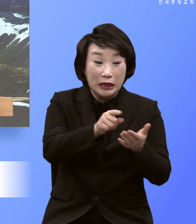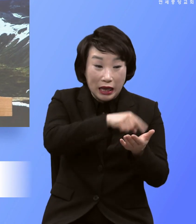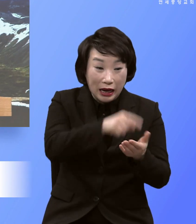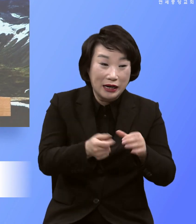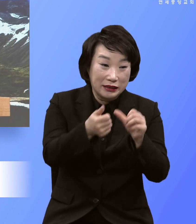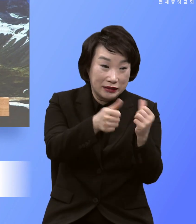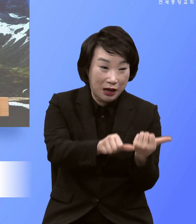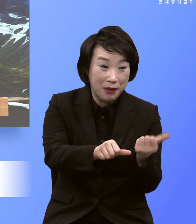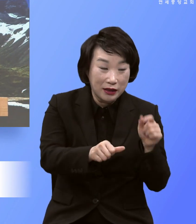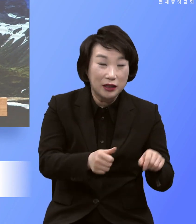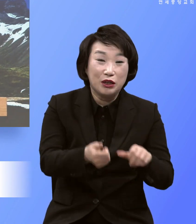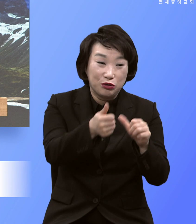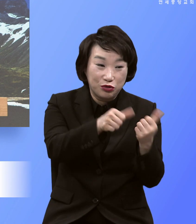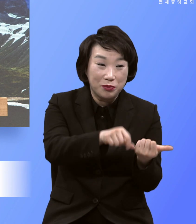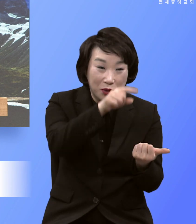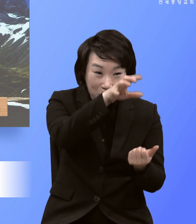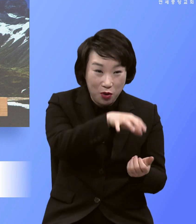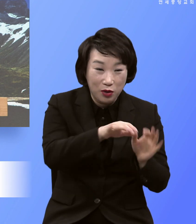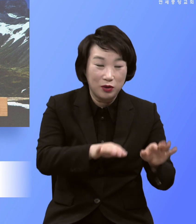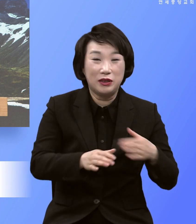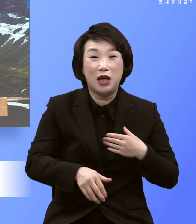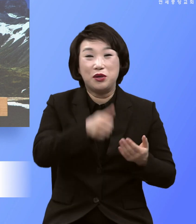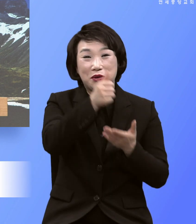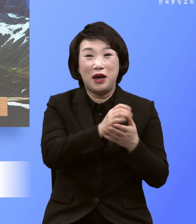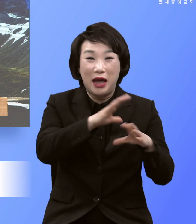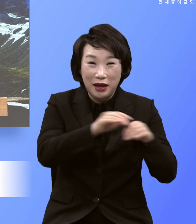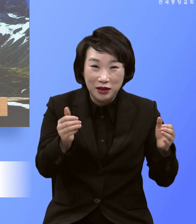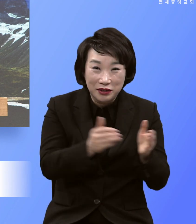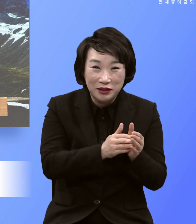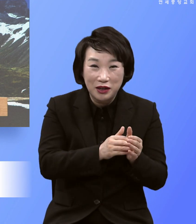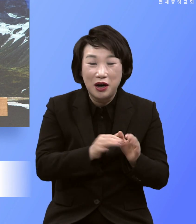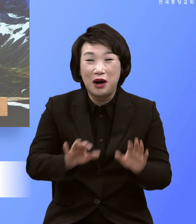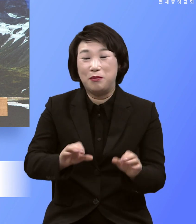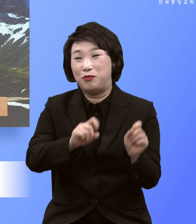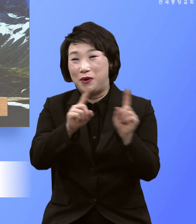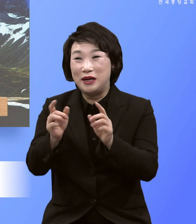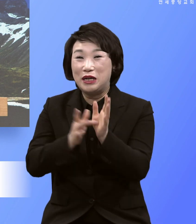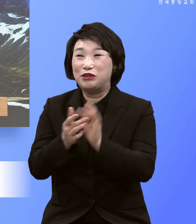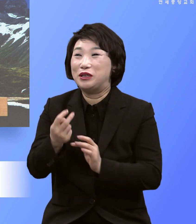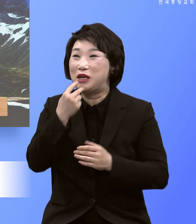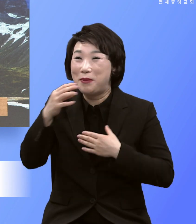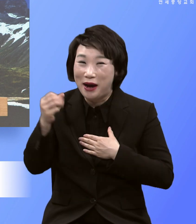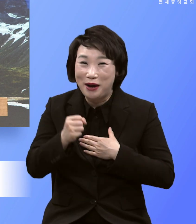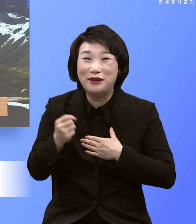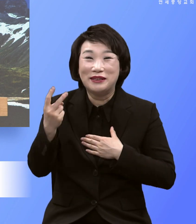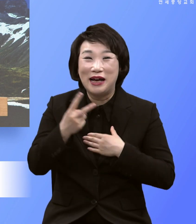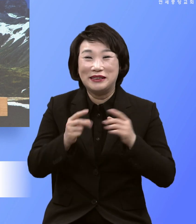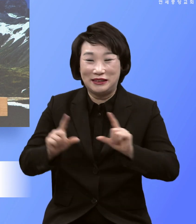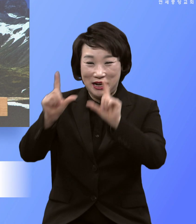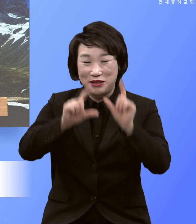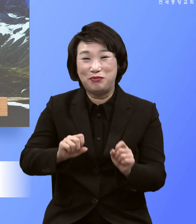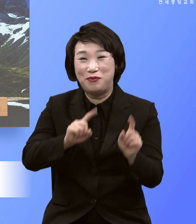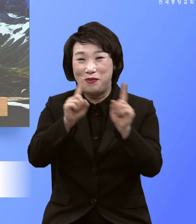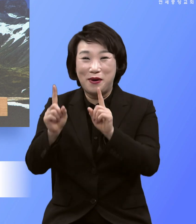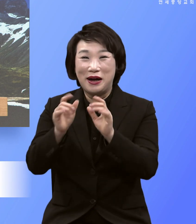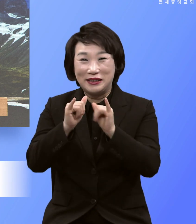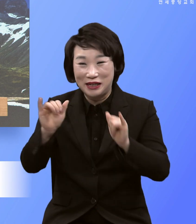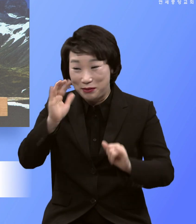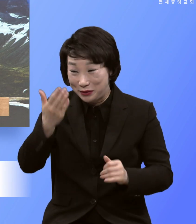죄값인 사망 죽음에서 죄가 무효시키고 부활의 예수 생명으로 다시 산 부활의